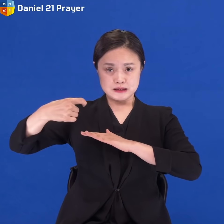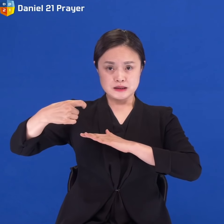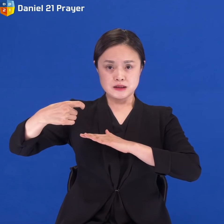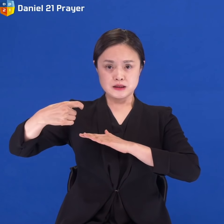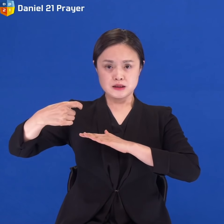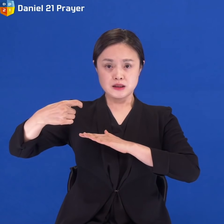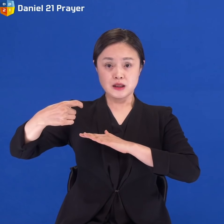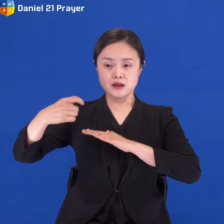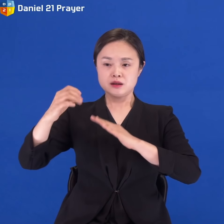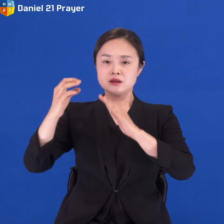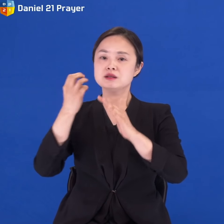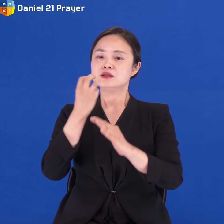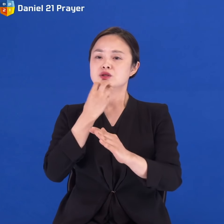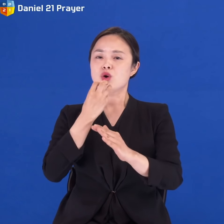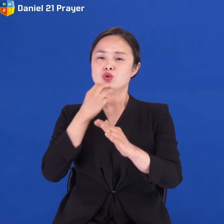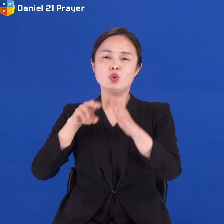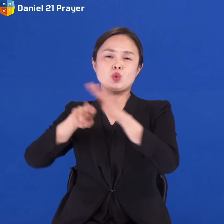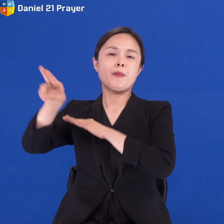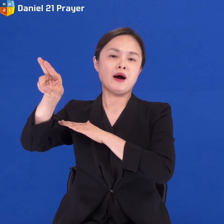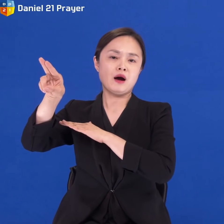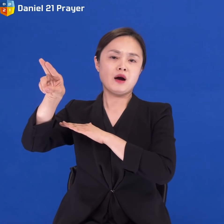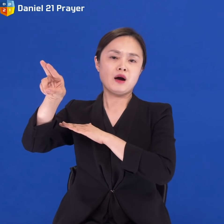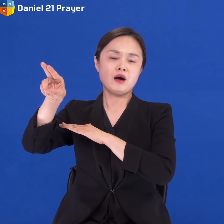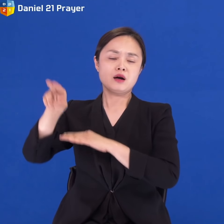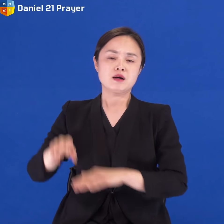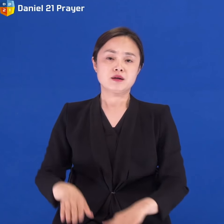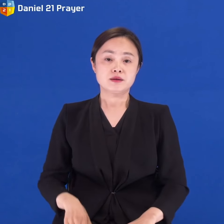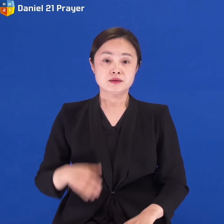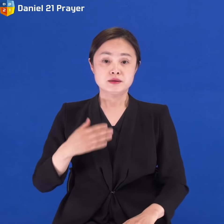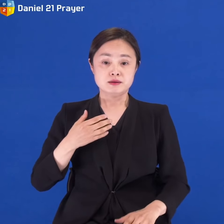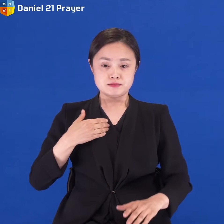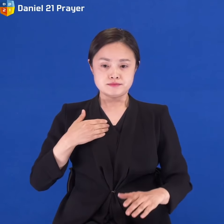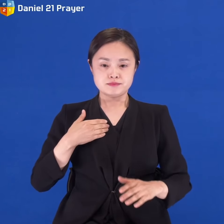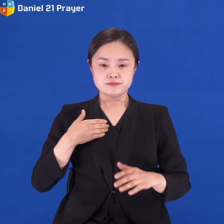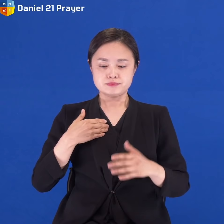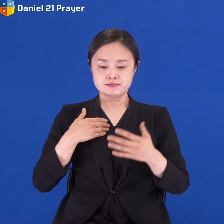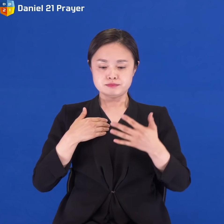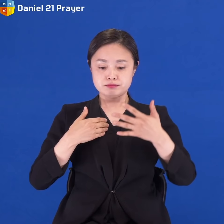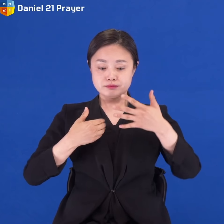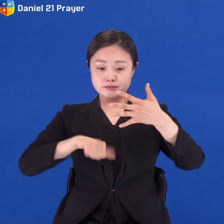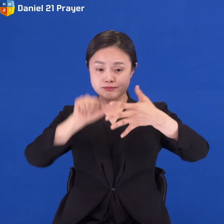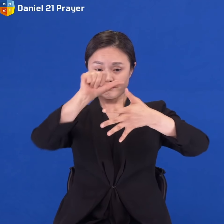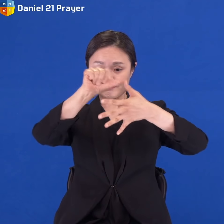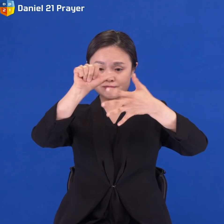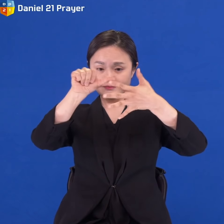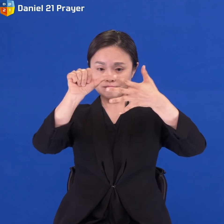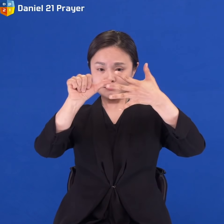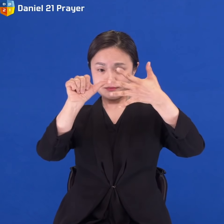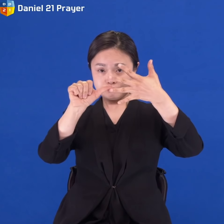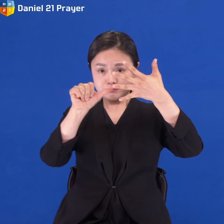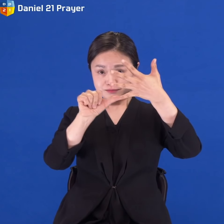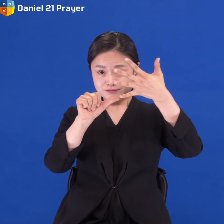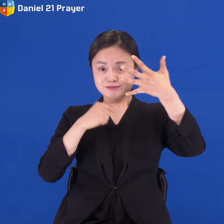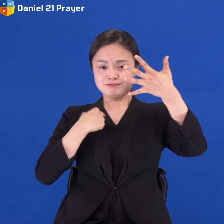저는 6남 2녀의 막내딸로 6번째 태어났습니다. 첫